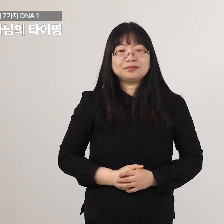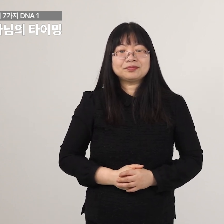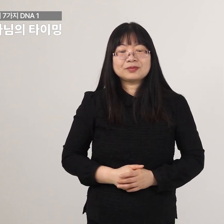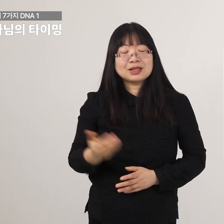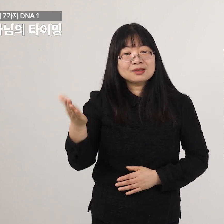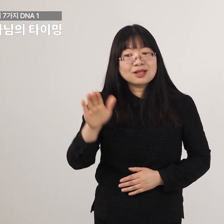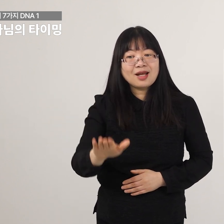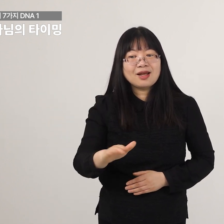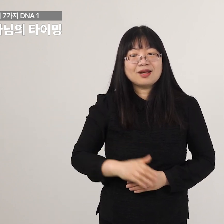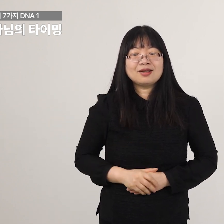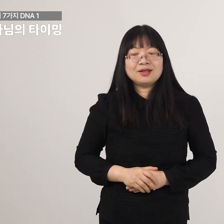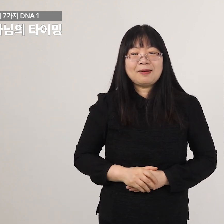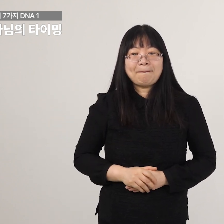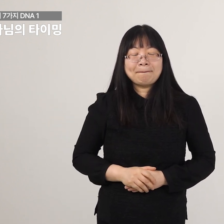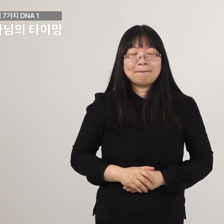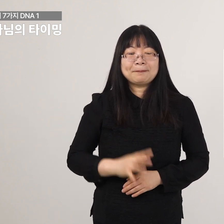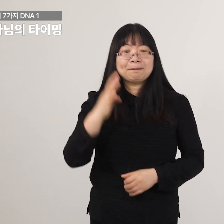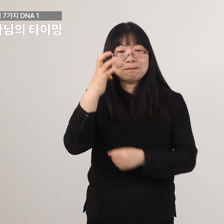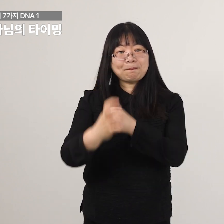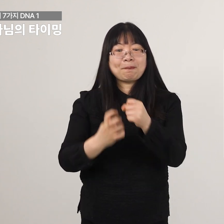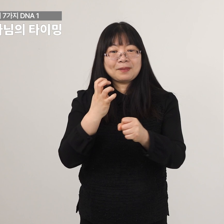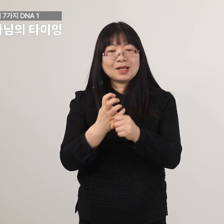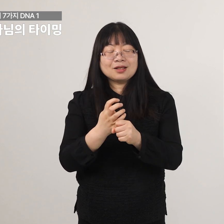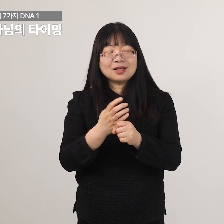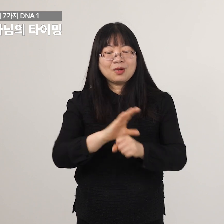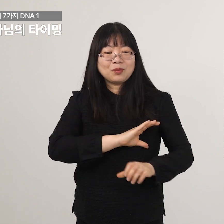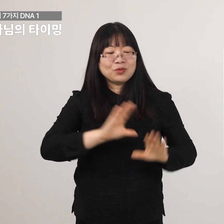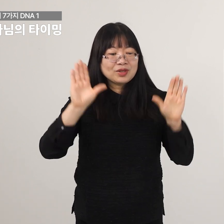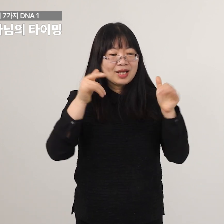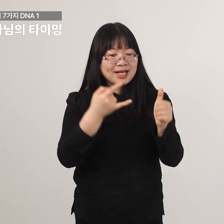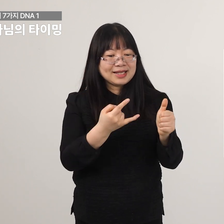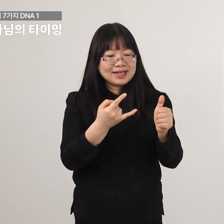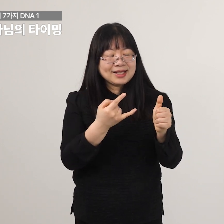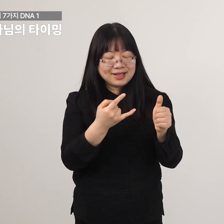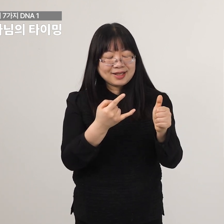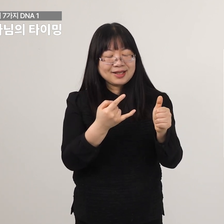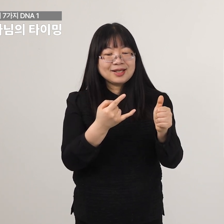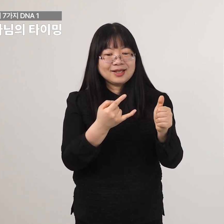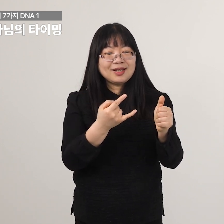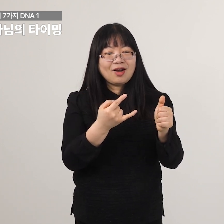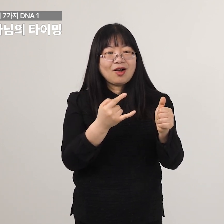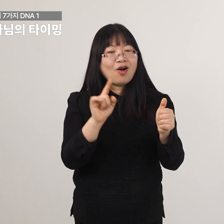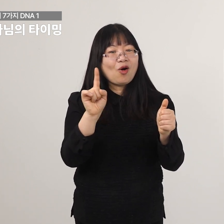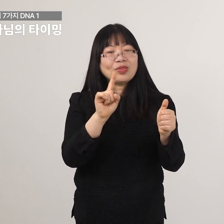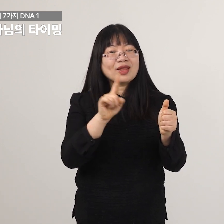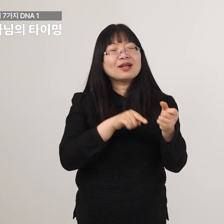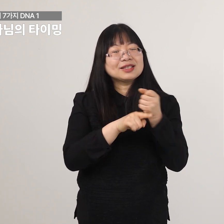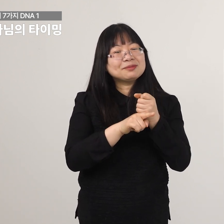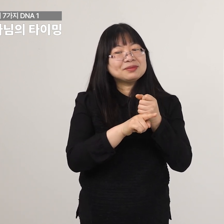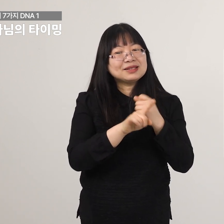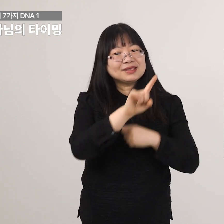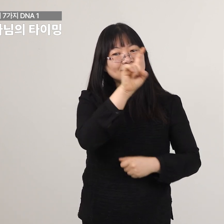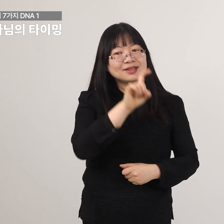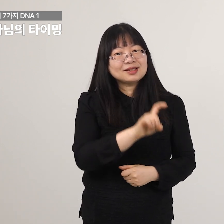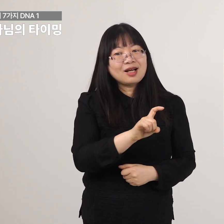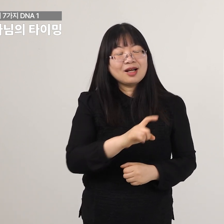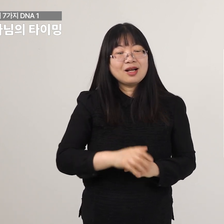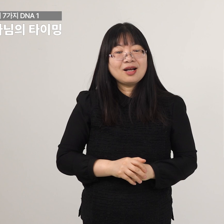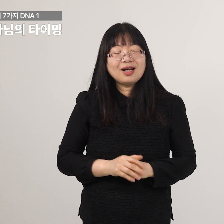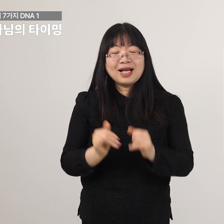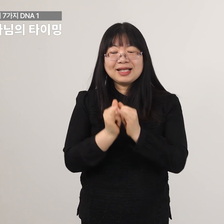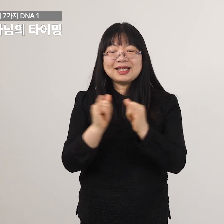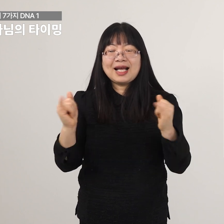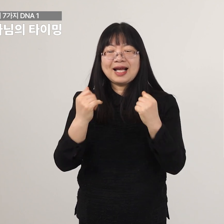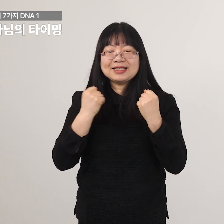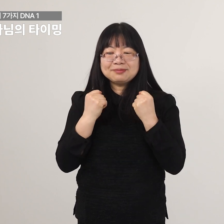자, 그런데 그 40년은 모세에게 어떤 시간이었을까요? 쫙 인간적인